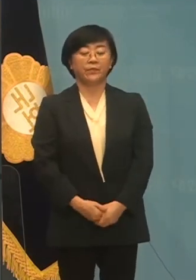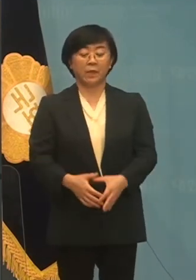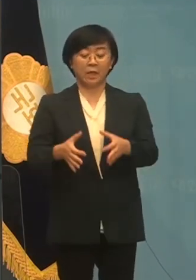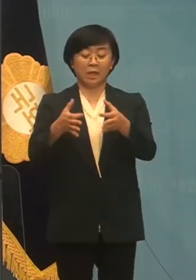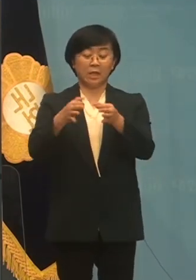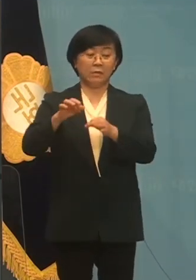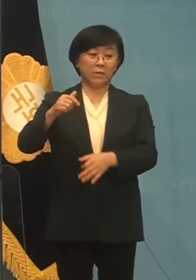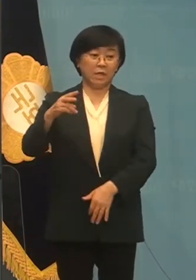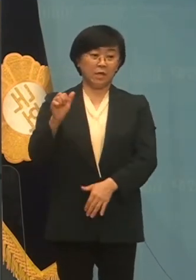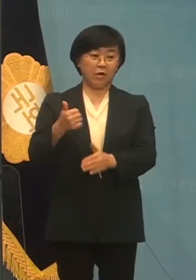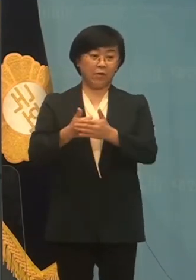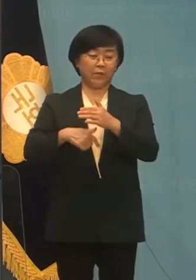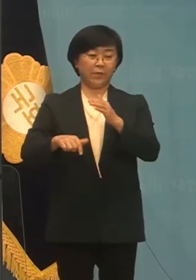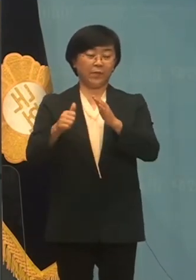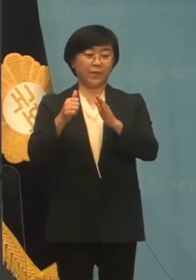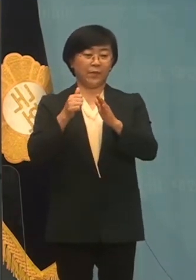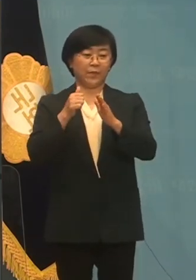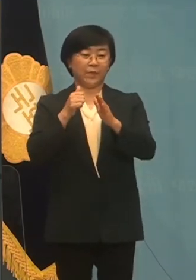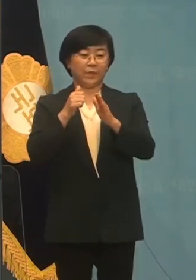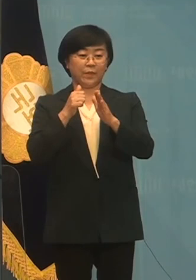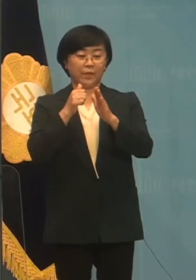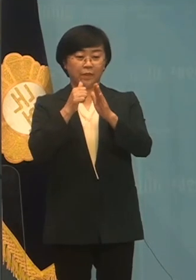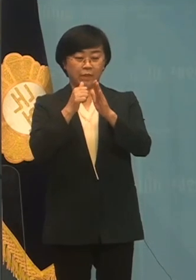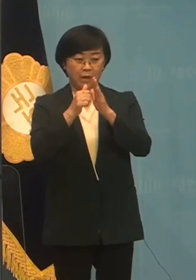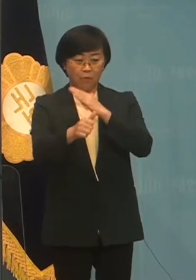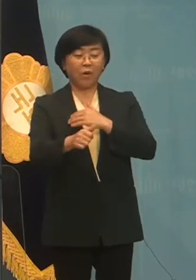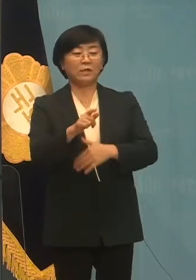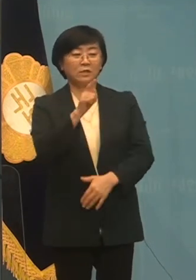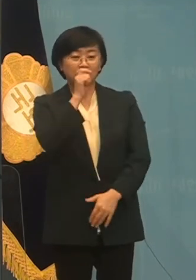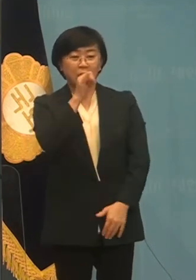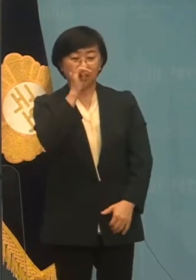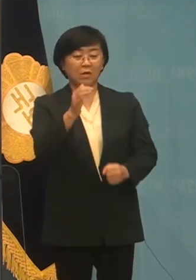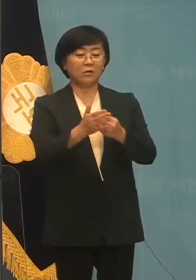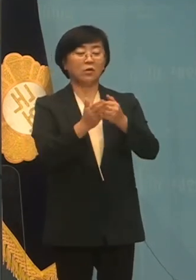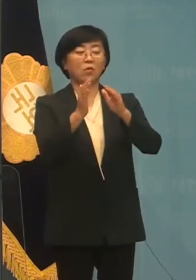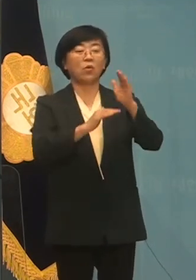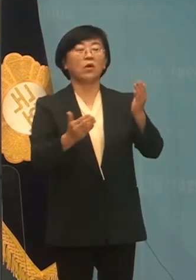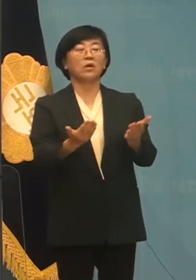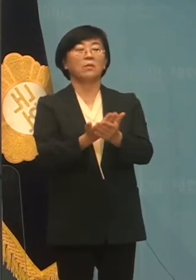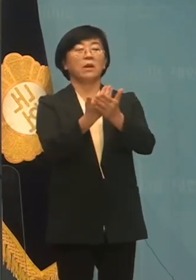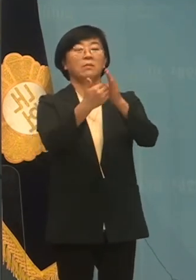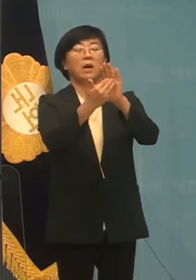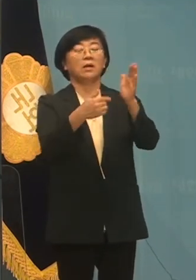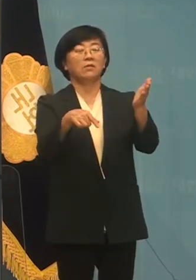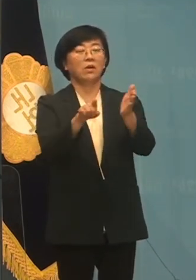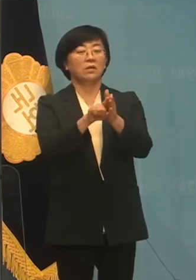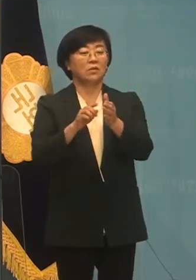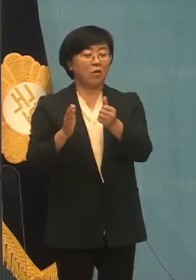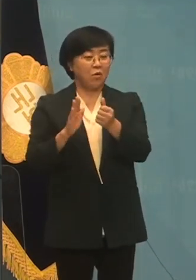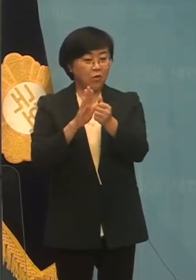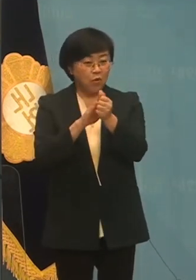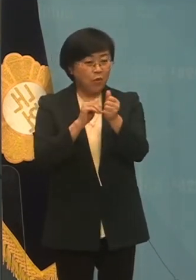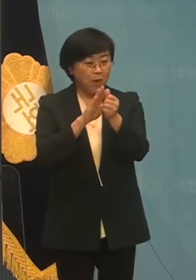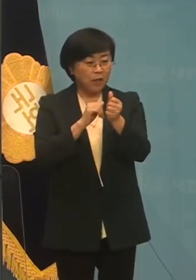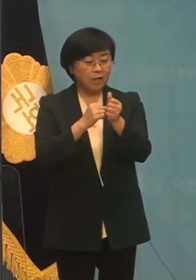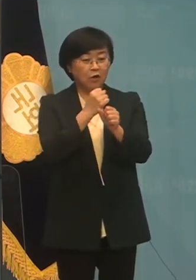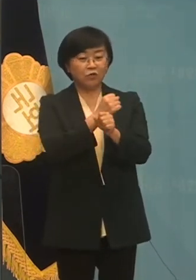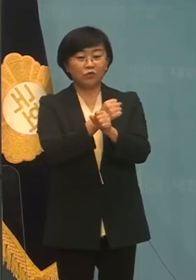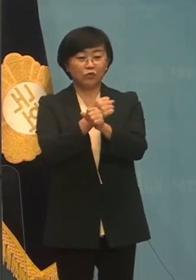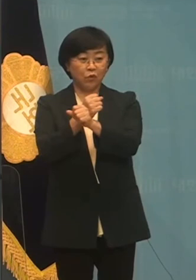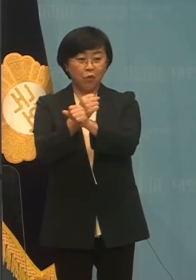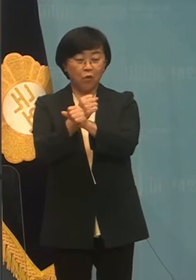김기현 원내대표가 일부러 침묵하는 사실이 있습니다. 공영개발을 막으려고 로비를 하다가 구속된